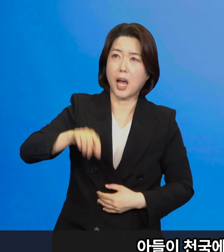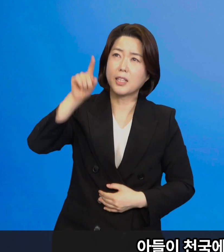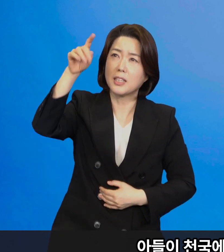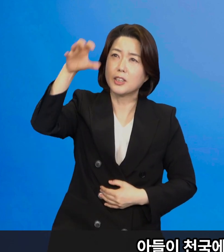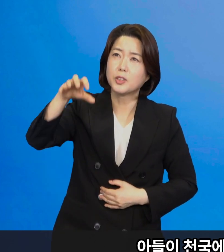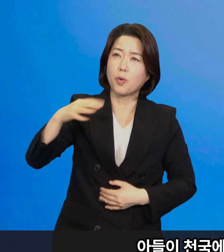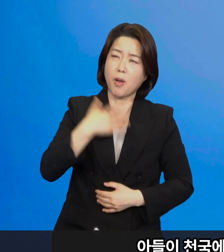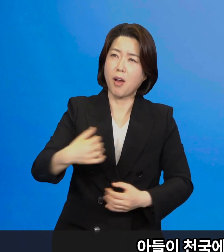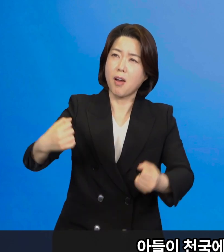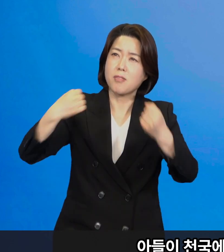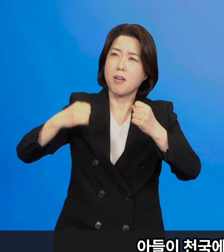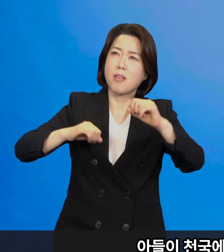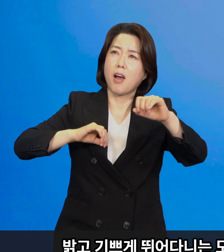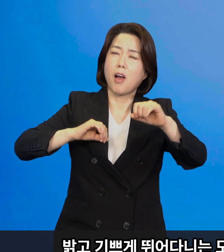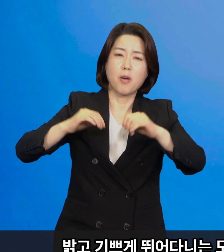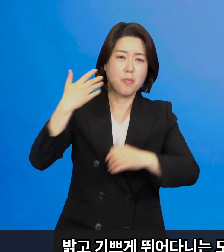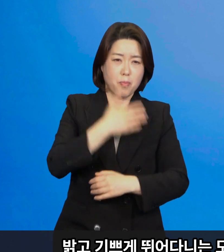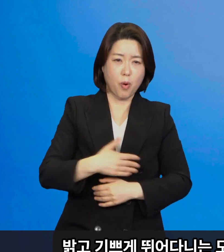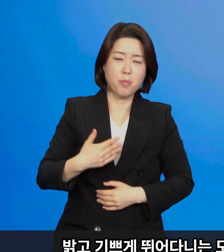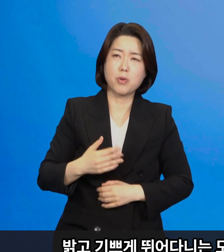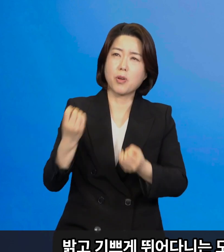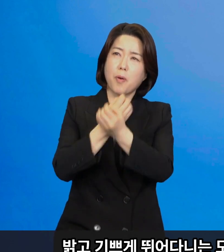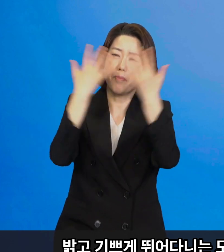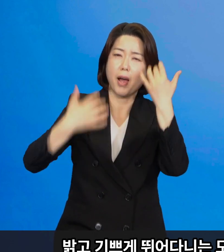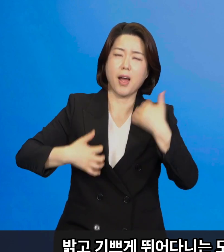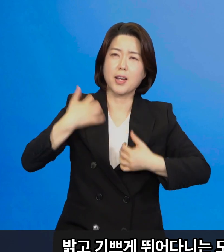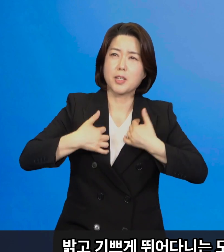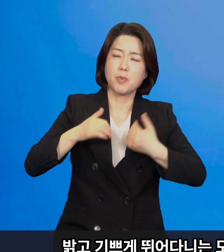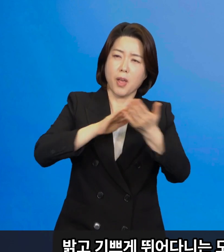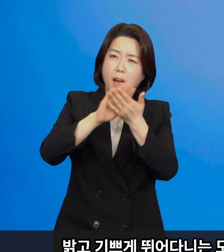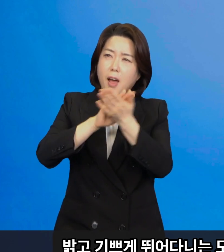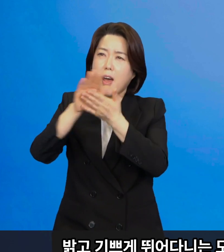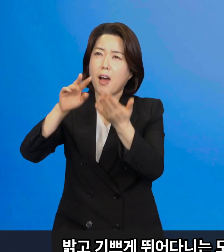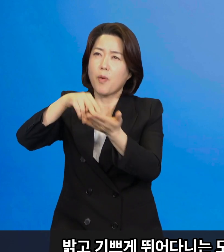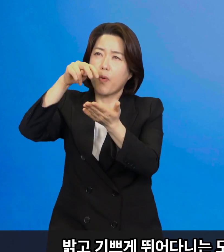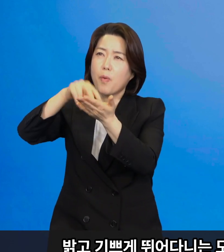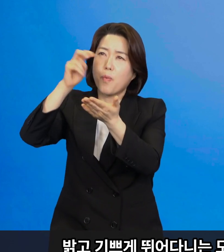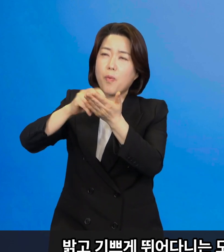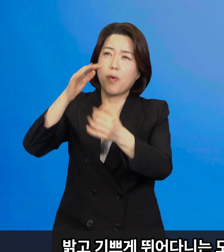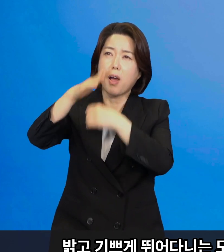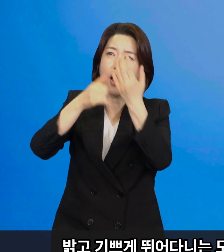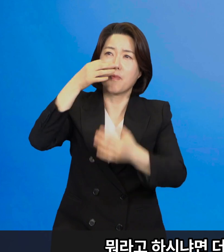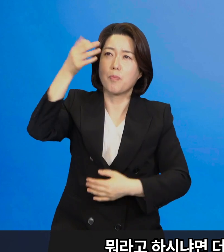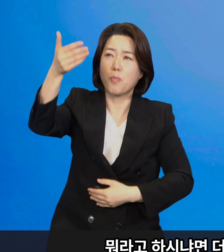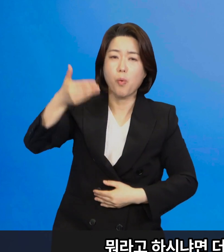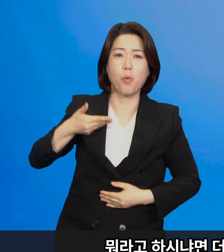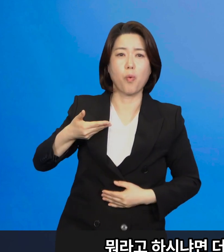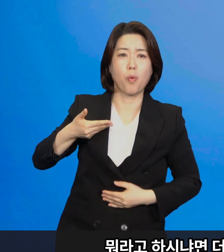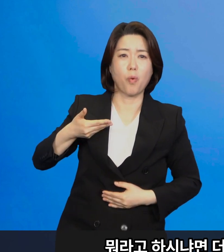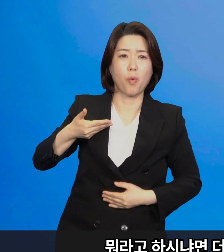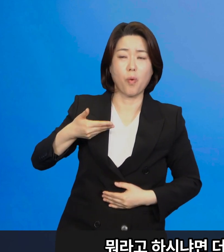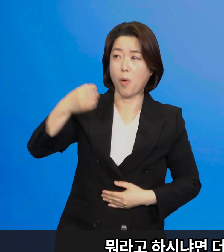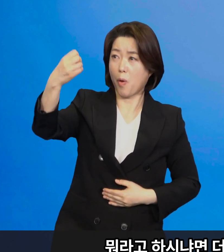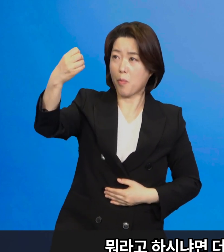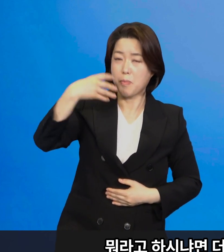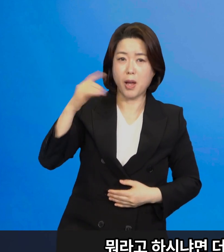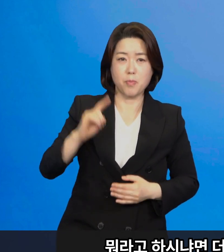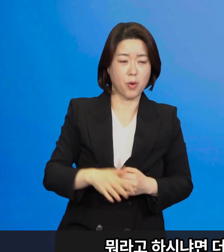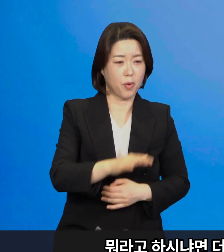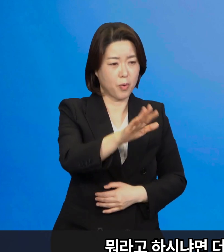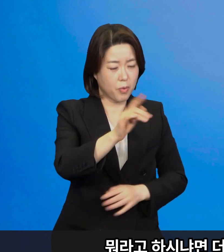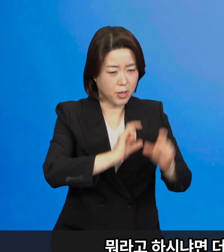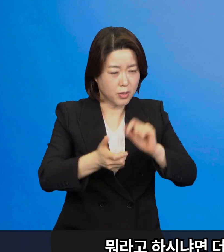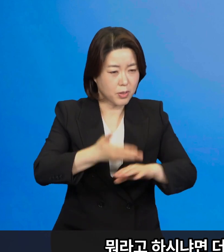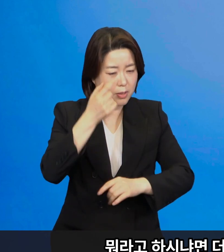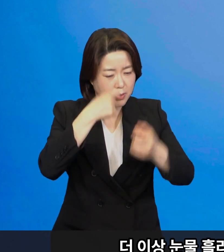천국에서 건강한 몸으로 밝고 기쁘게 뛰어다니는 모습을 하나님이 보여주시면서 뭐라고 하시냐면 더 이상